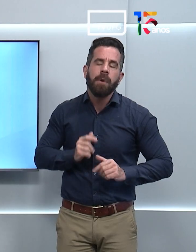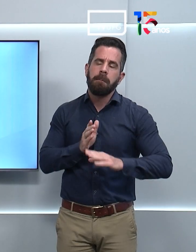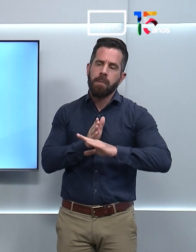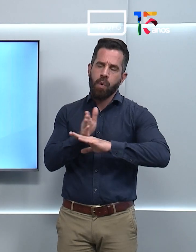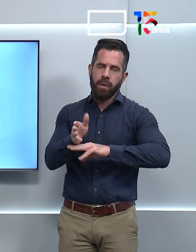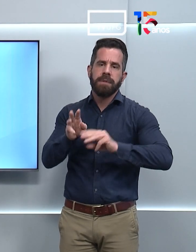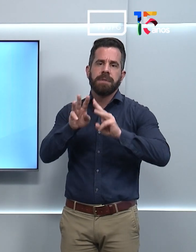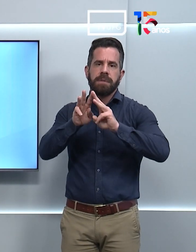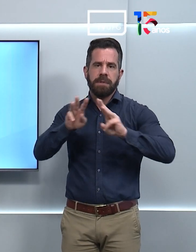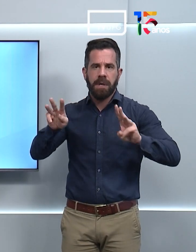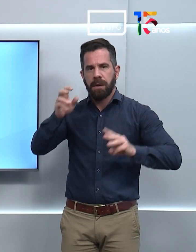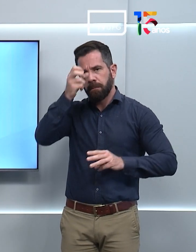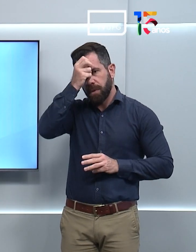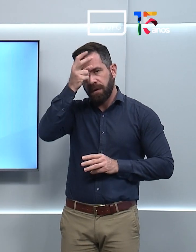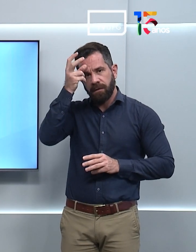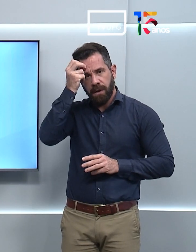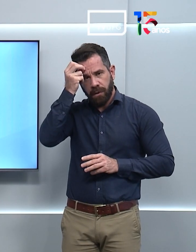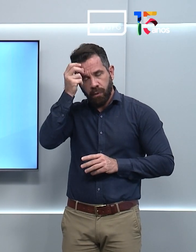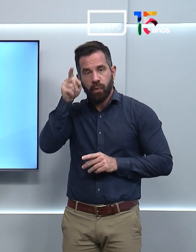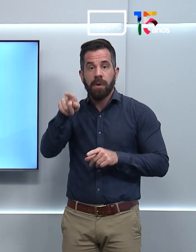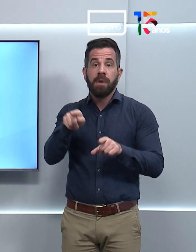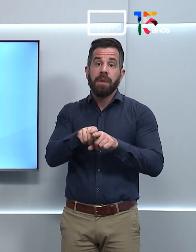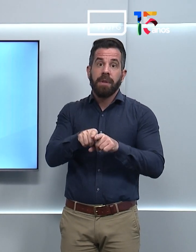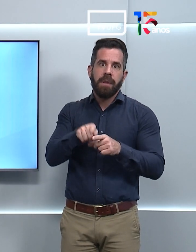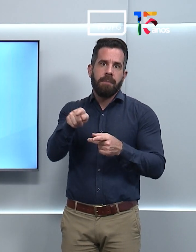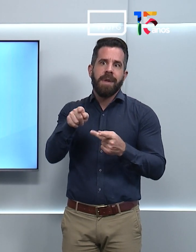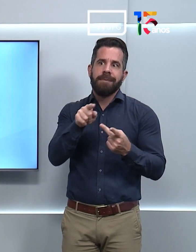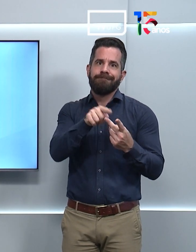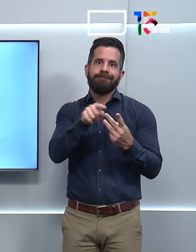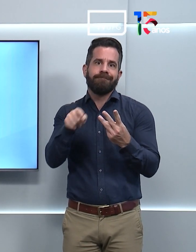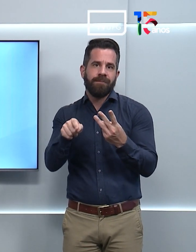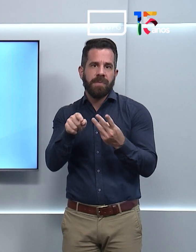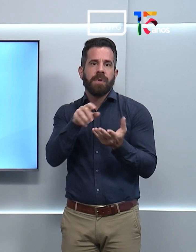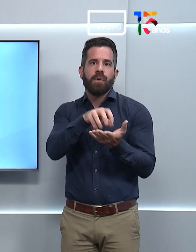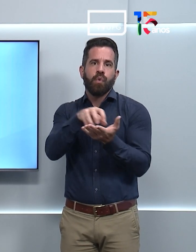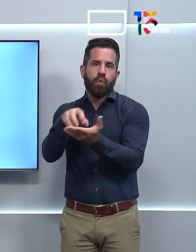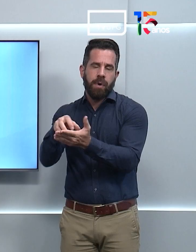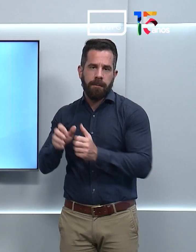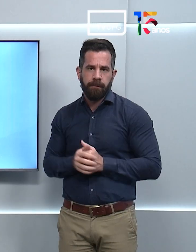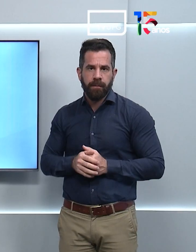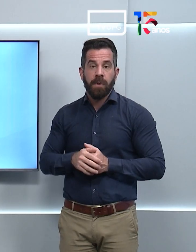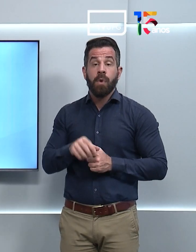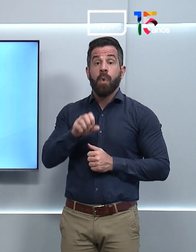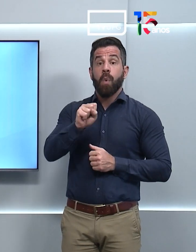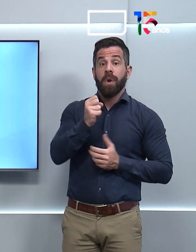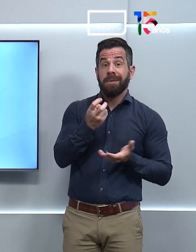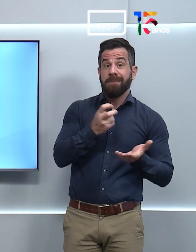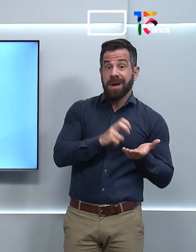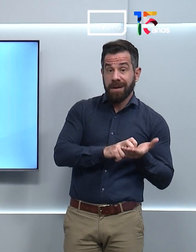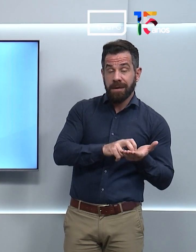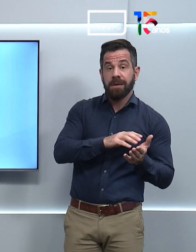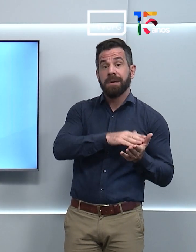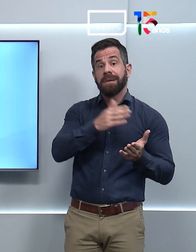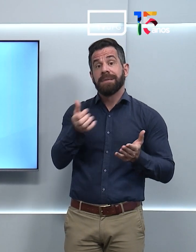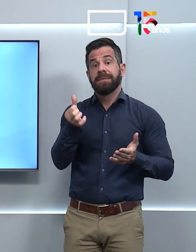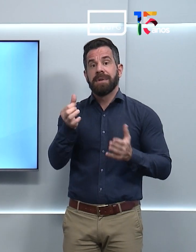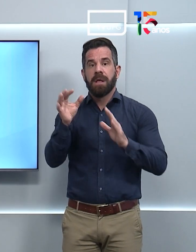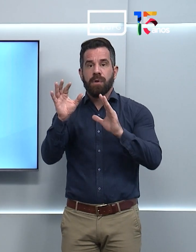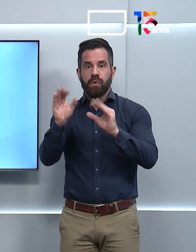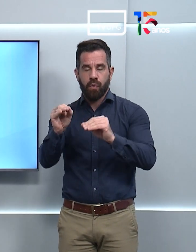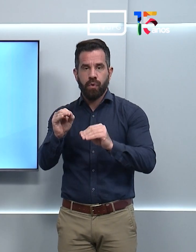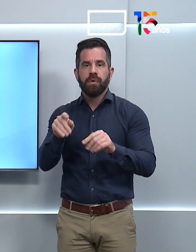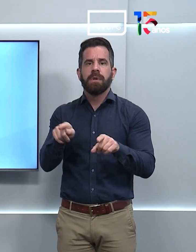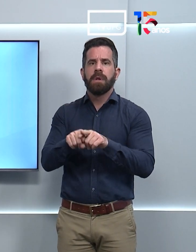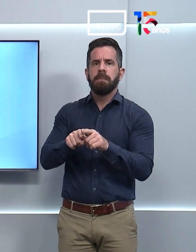unidades do Atende Fácil ou no Fórum Civil, viu? Os atendimentos ocorrem das 8 horas da manhã às 6 horas da noite. E